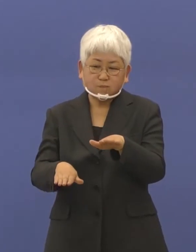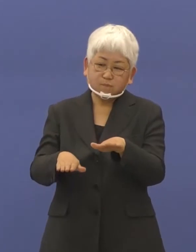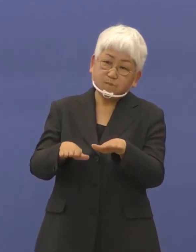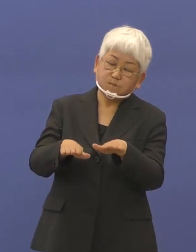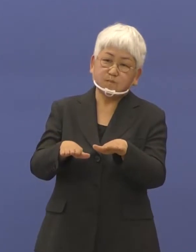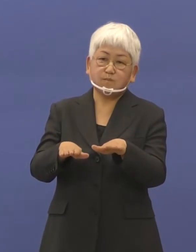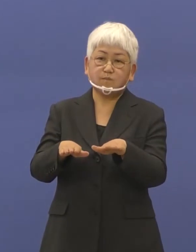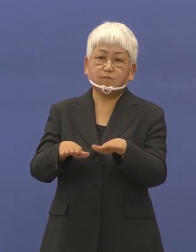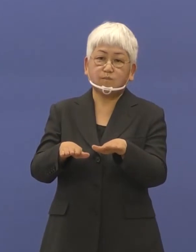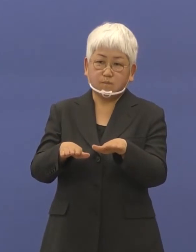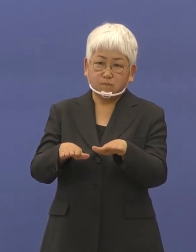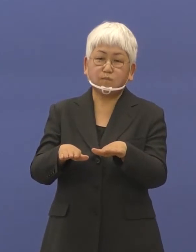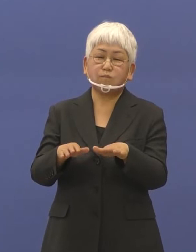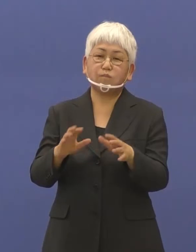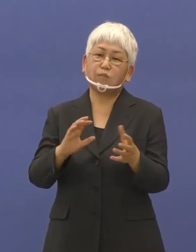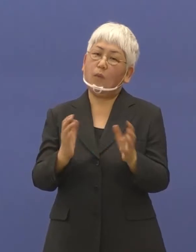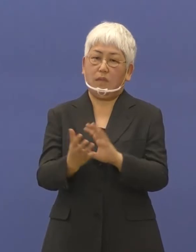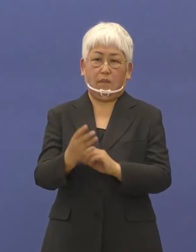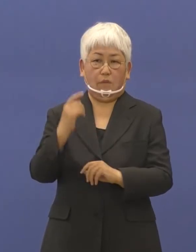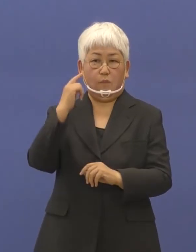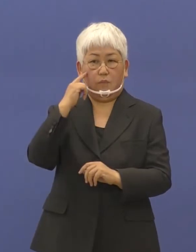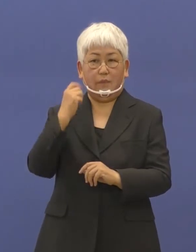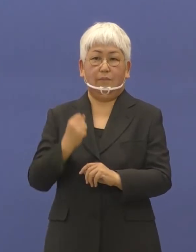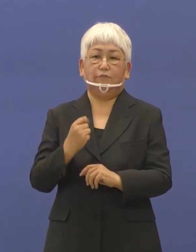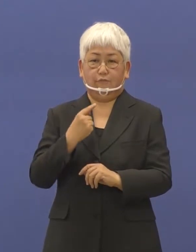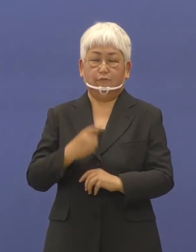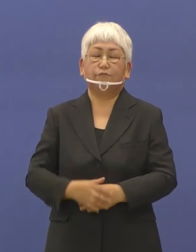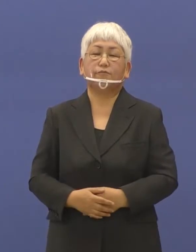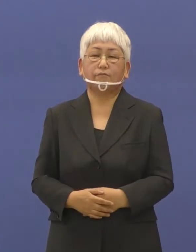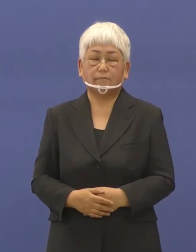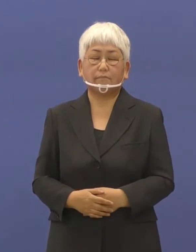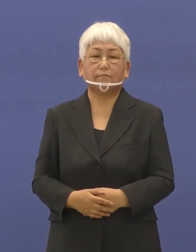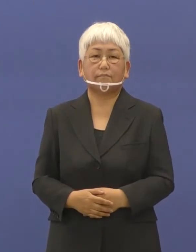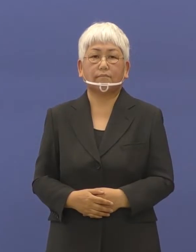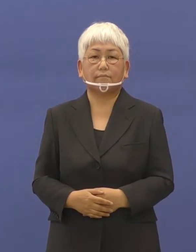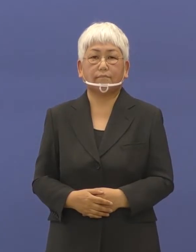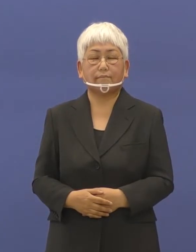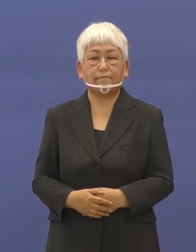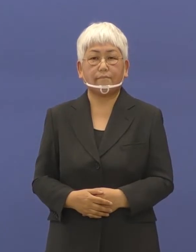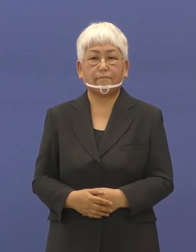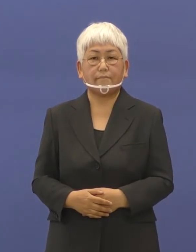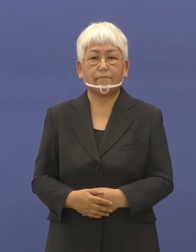思います。そしてかつてはこの、